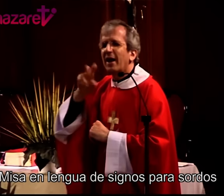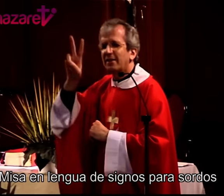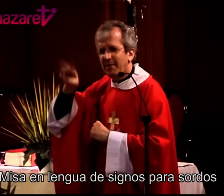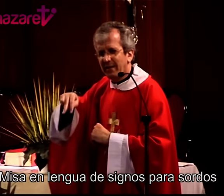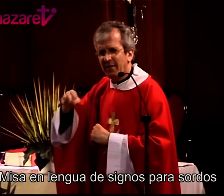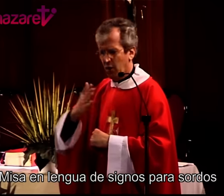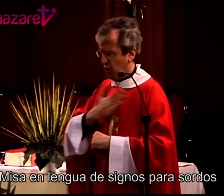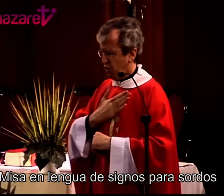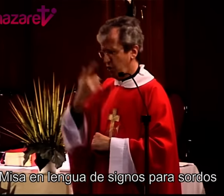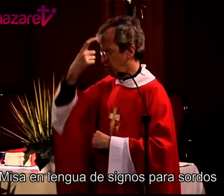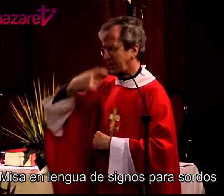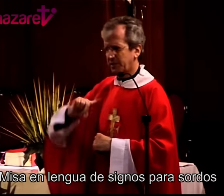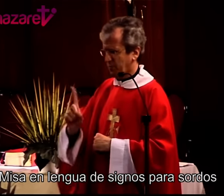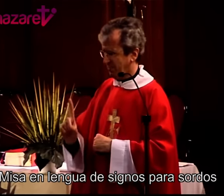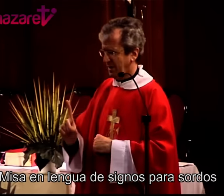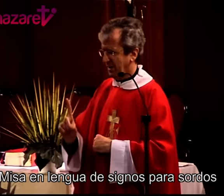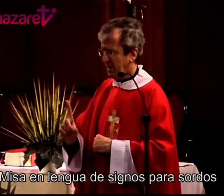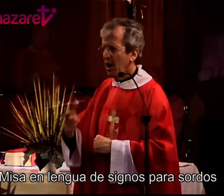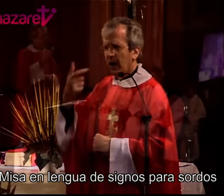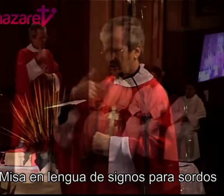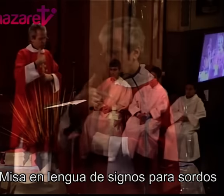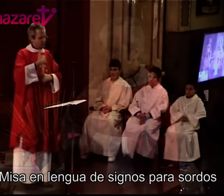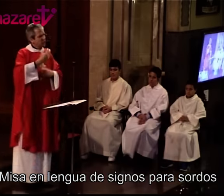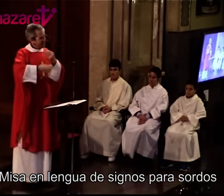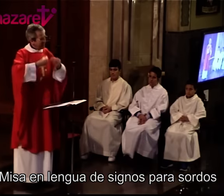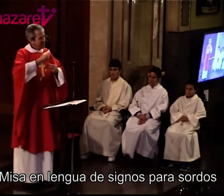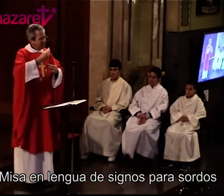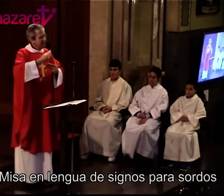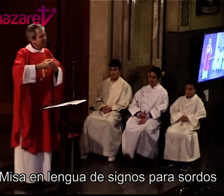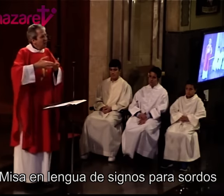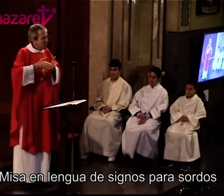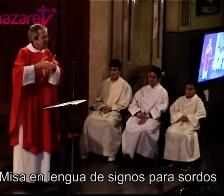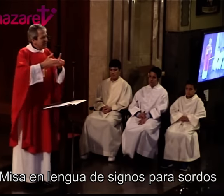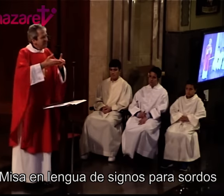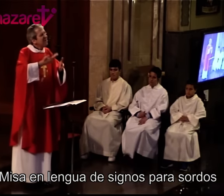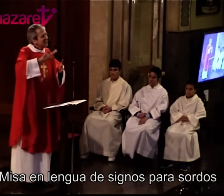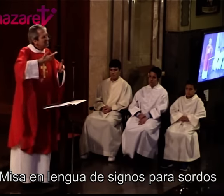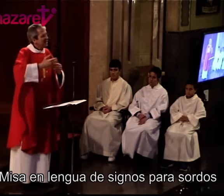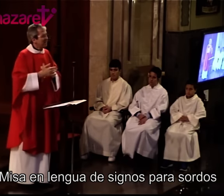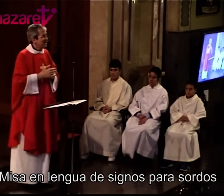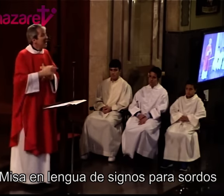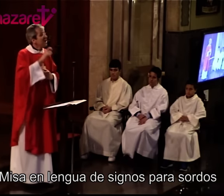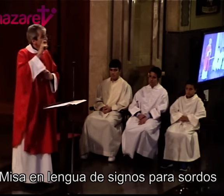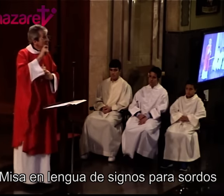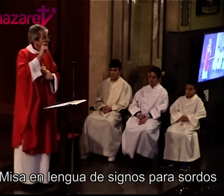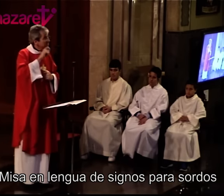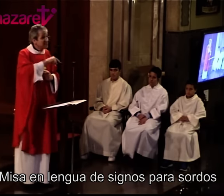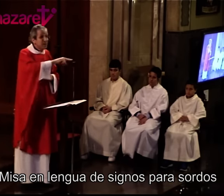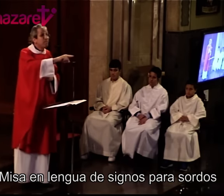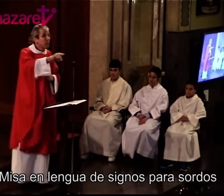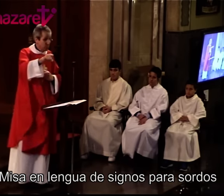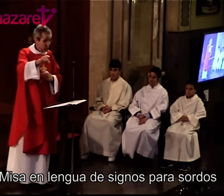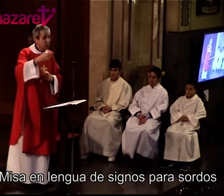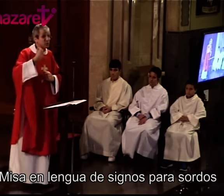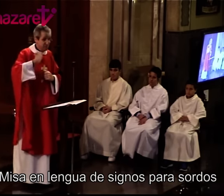para llorar de verdad. No lloréis por mí. Yo estoy haciendo un camino que vale la pena. Llorad más